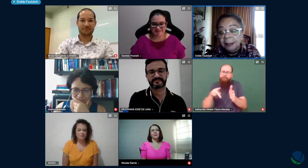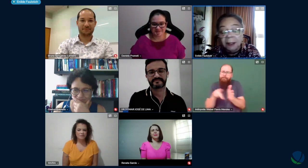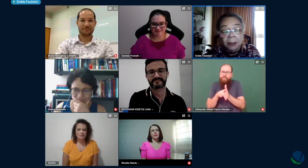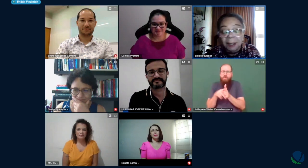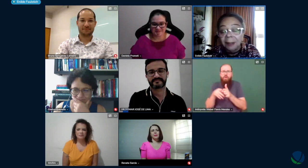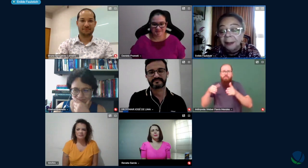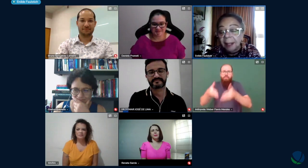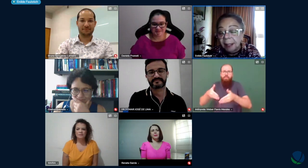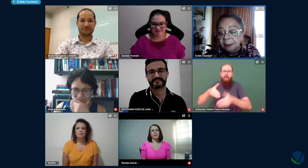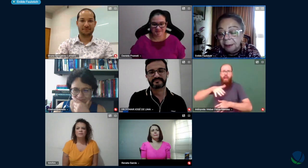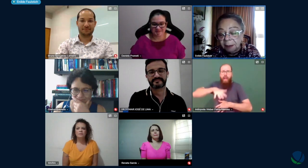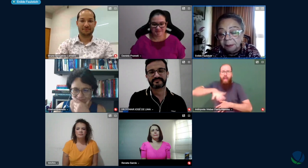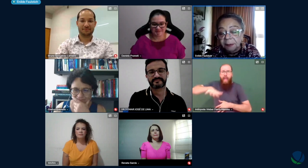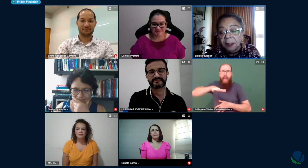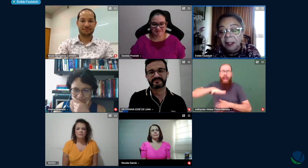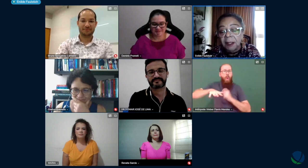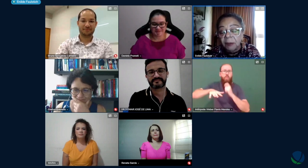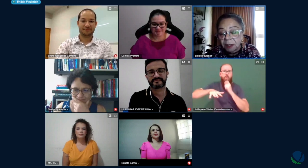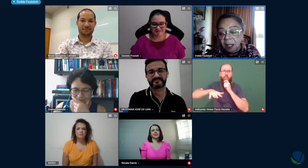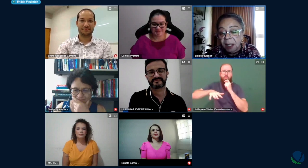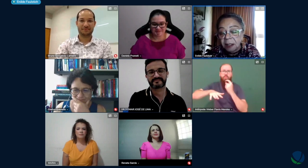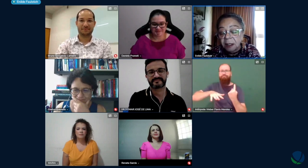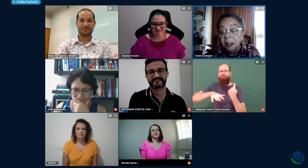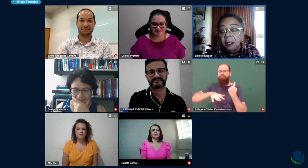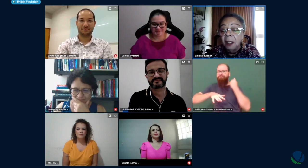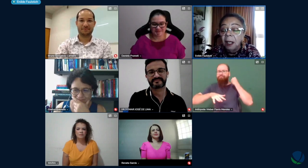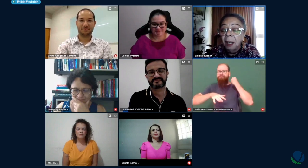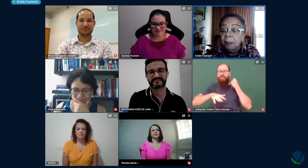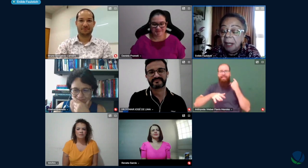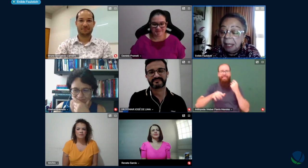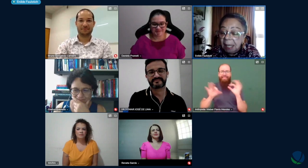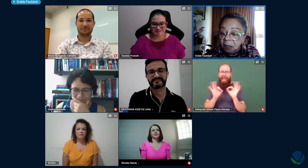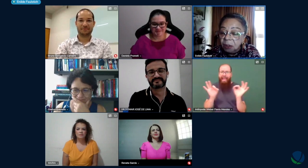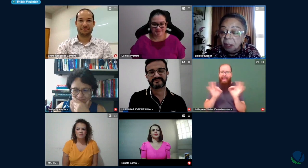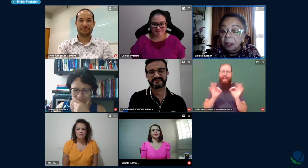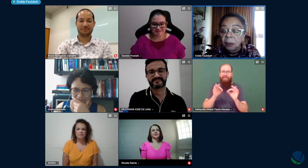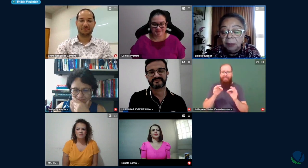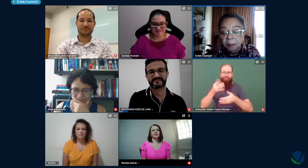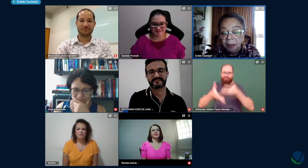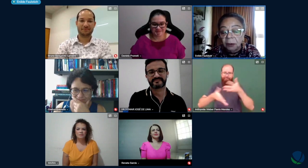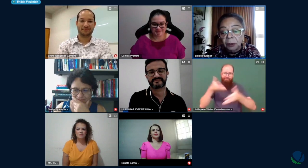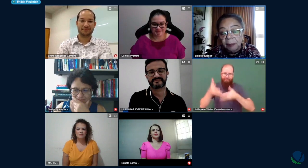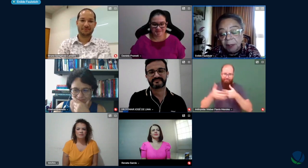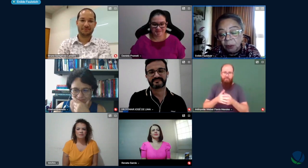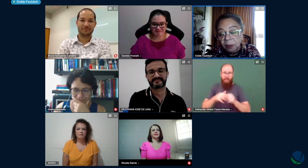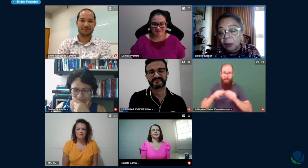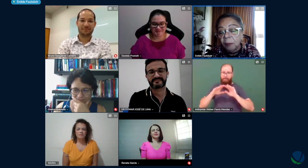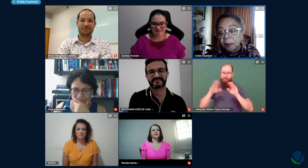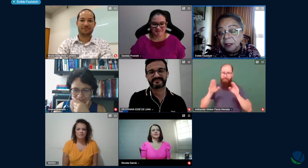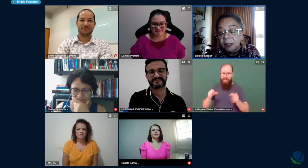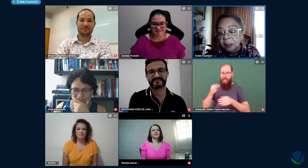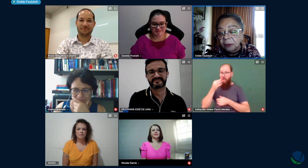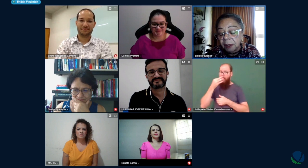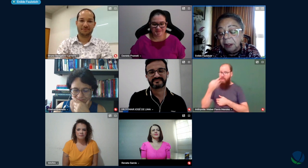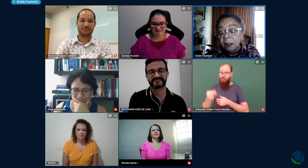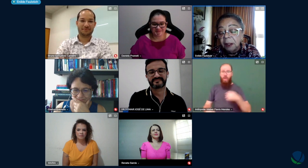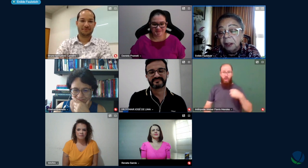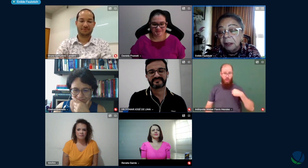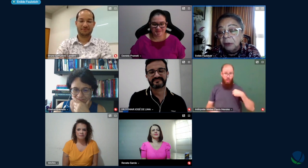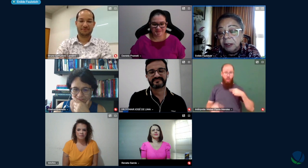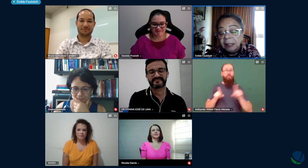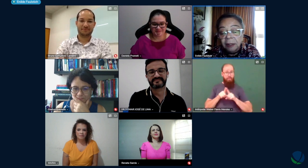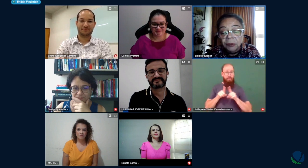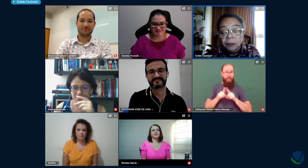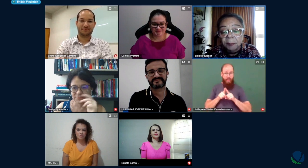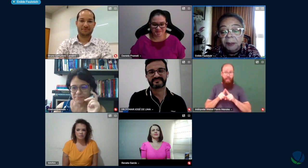uma área que não tem nada em língua de sinais, a banca acha, eu também, nós também estou aqui como presidente, não é?